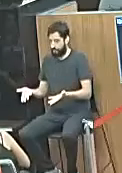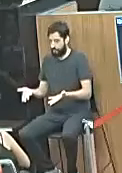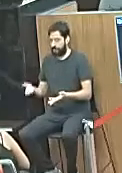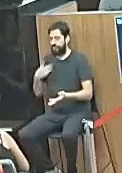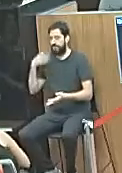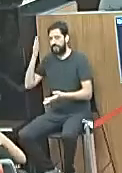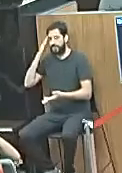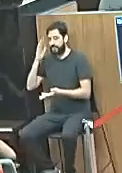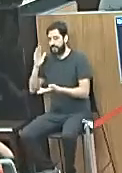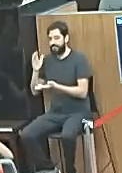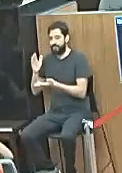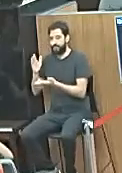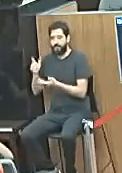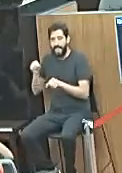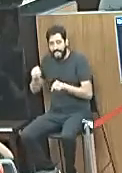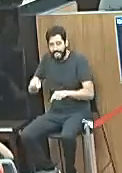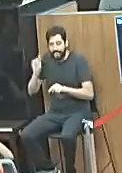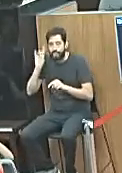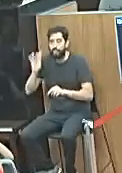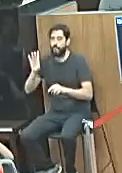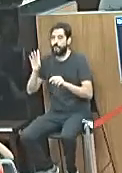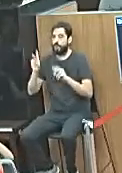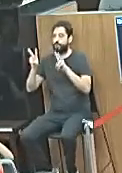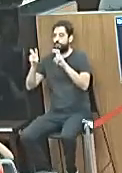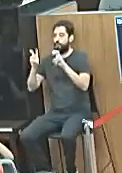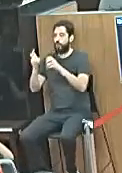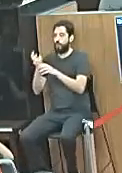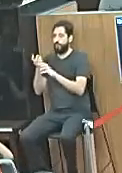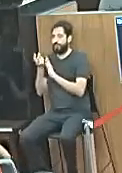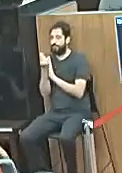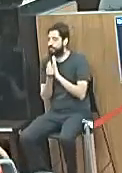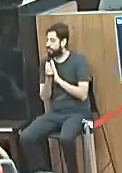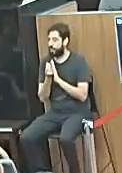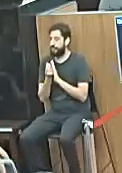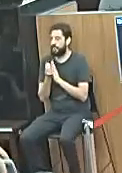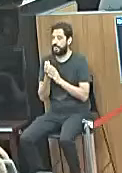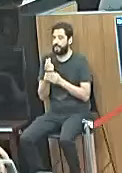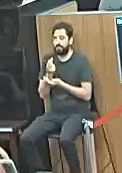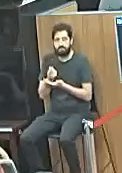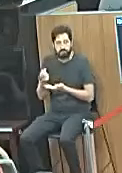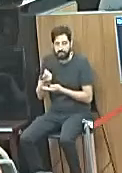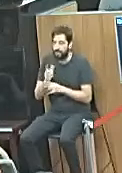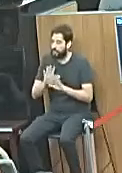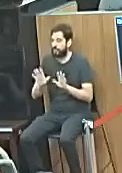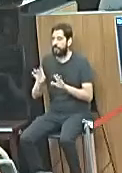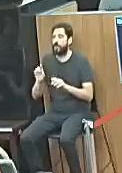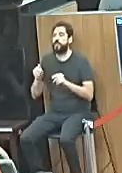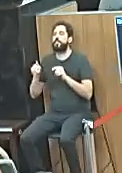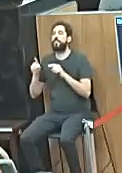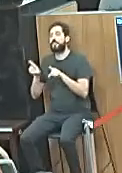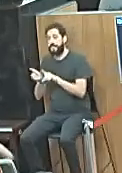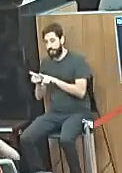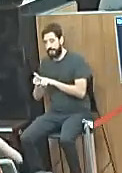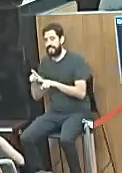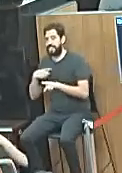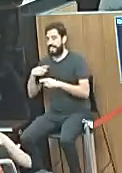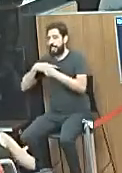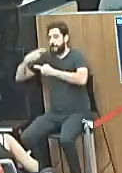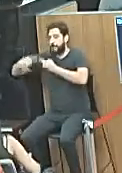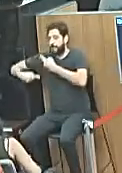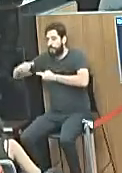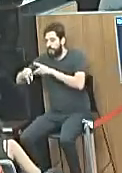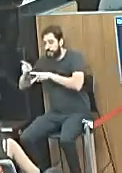sai só questões financeiras daqui saem muitos requerimentos daqui sai muitas políticas públicas